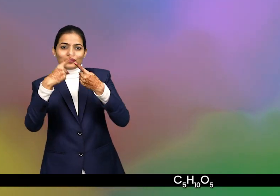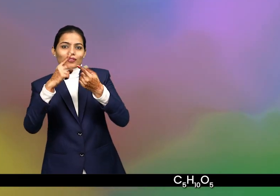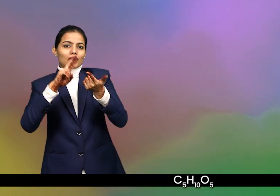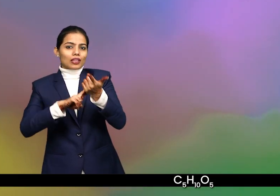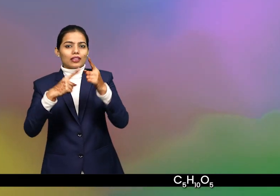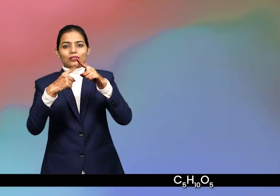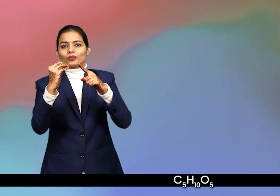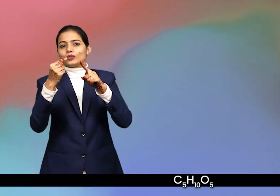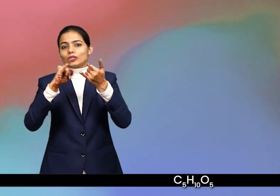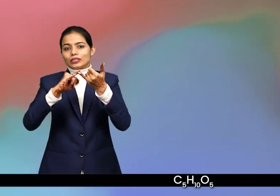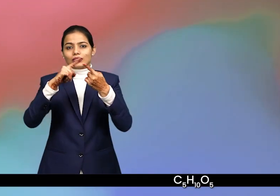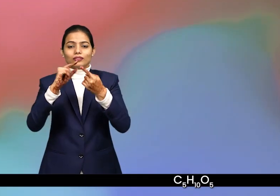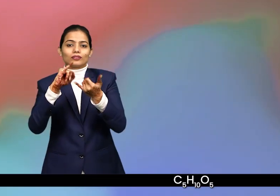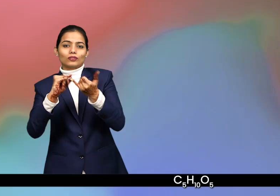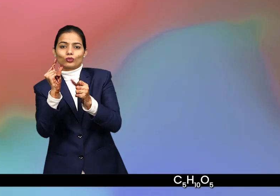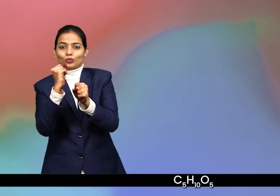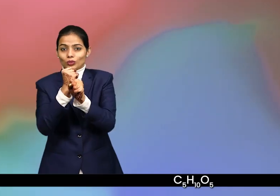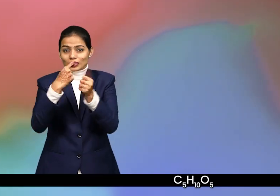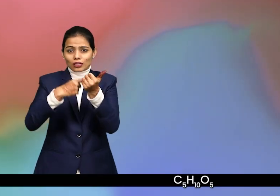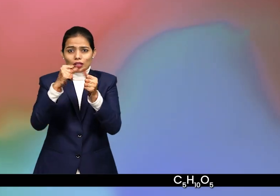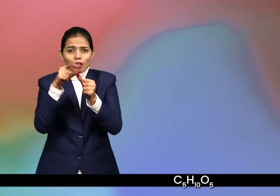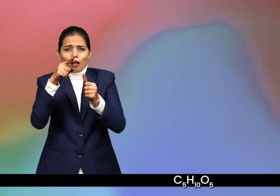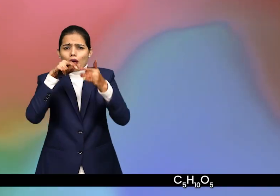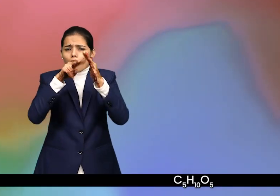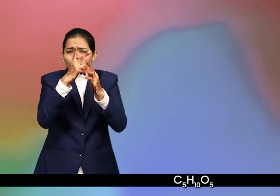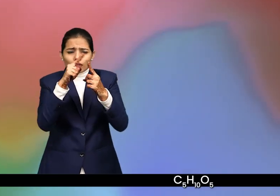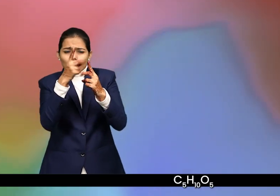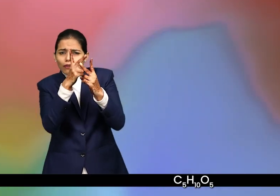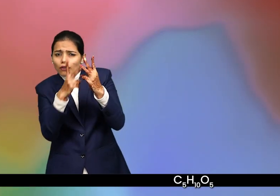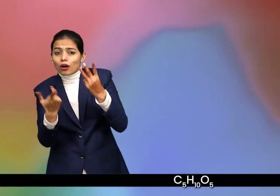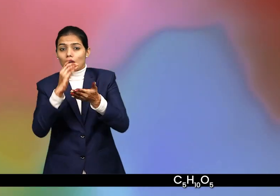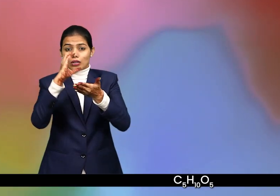O5. எச் கீழ் 10, ஓ கீழ் 5.